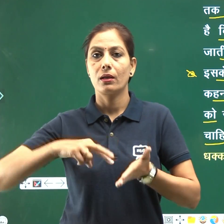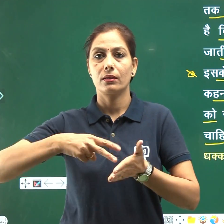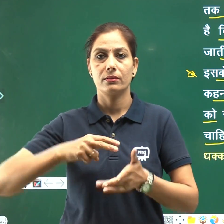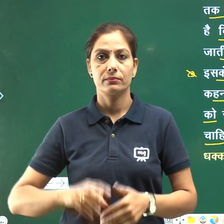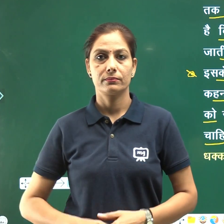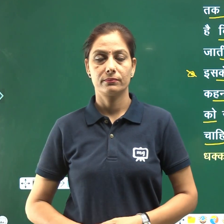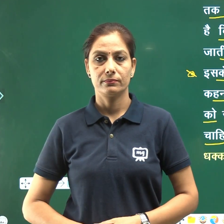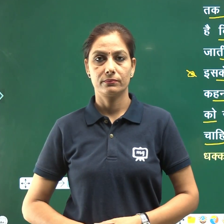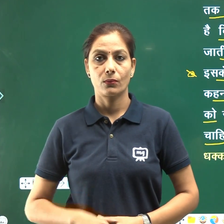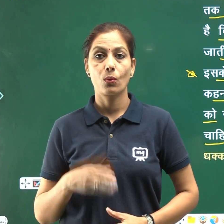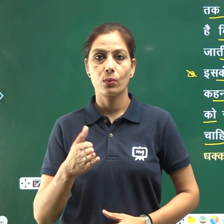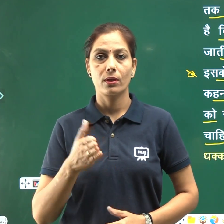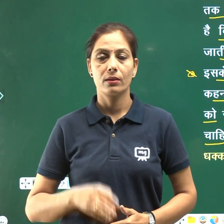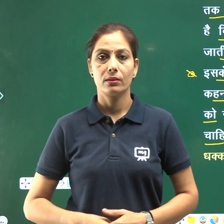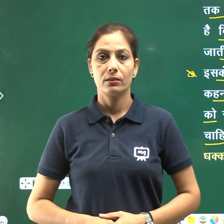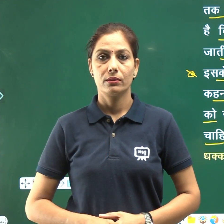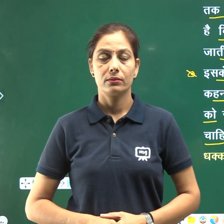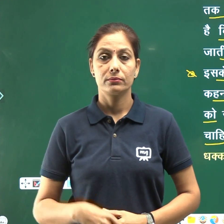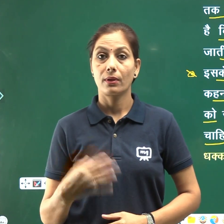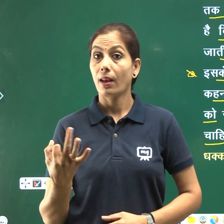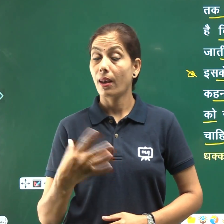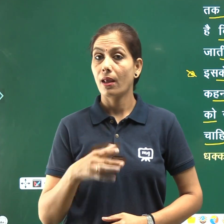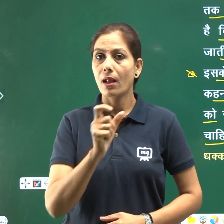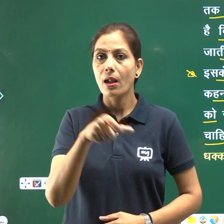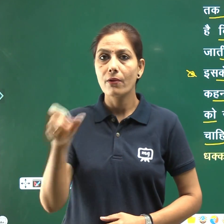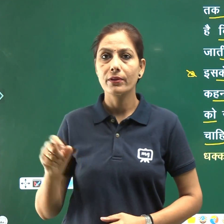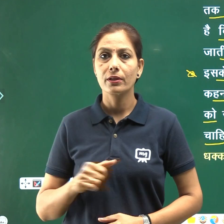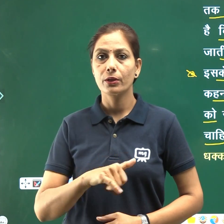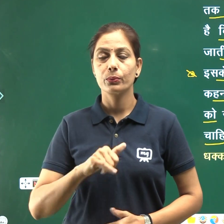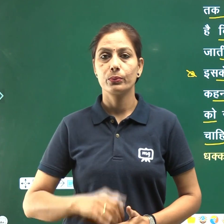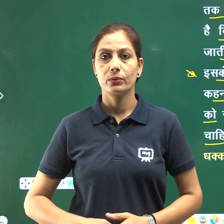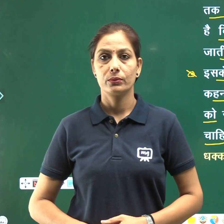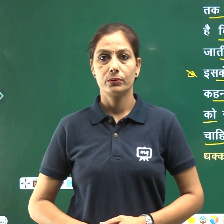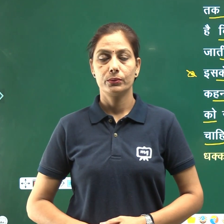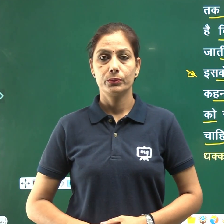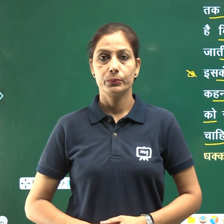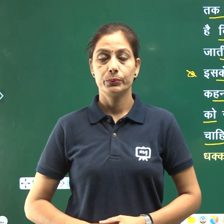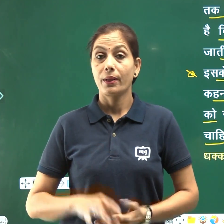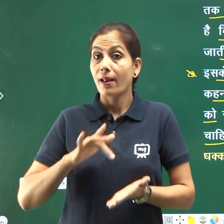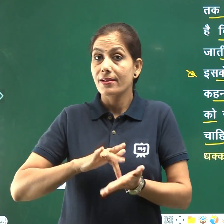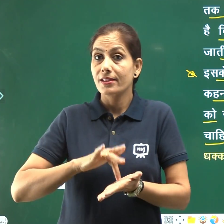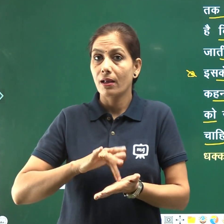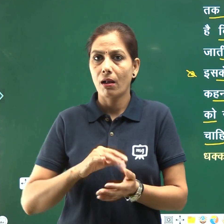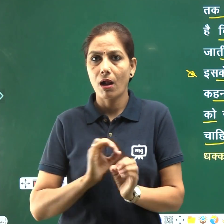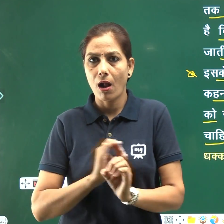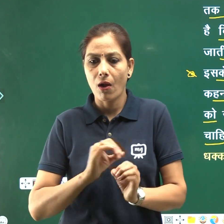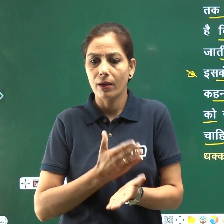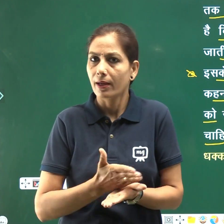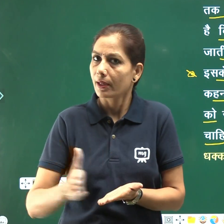अर्थात उन्हें नए व्यक्ति हेतु स्थान खाली कर देना चाहिए।